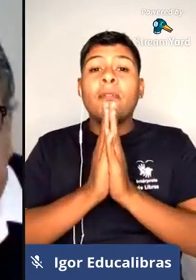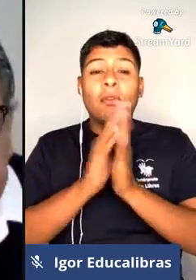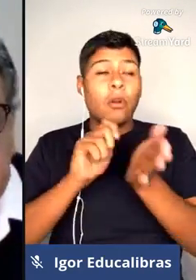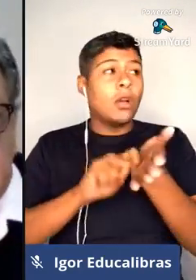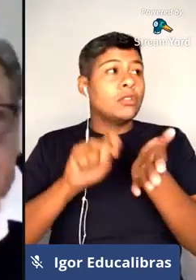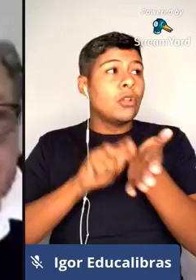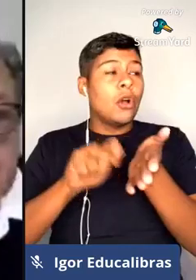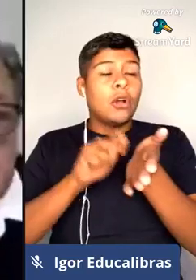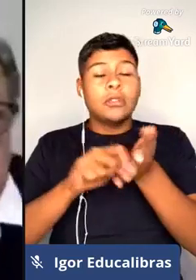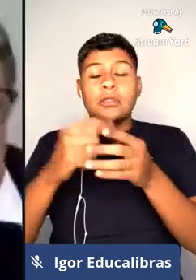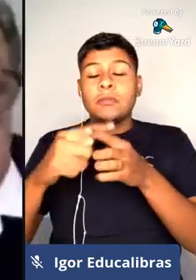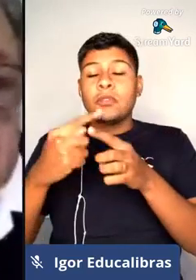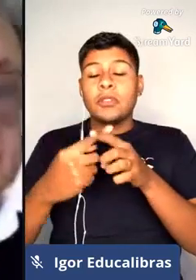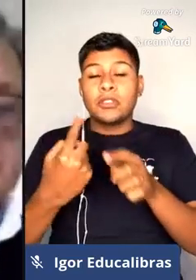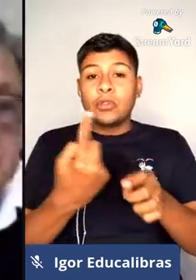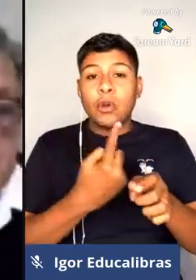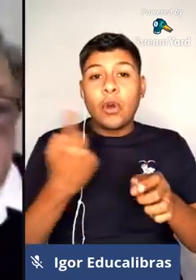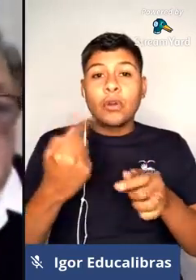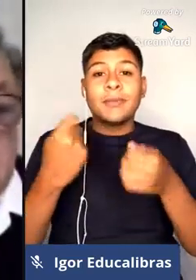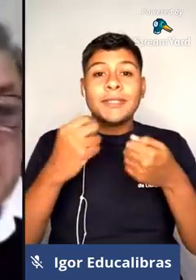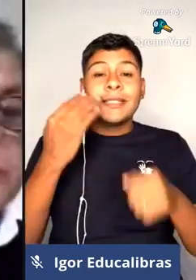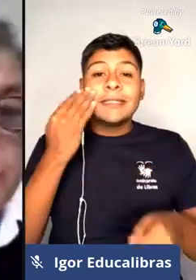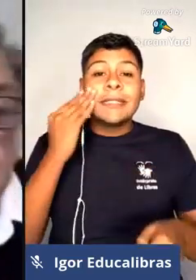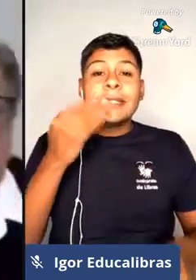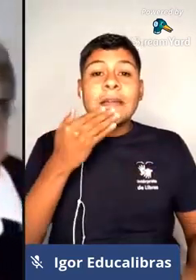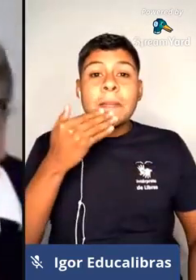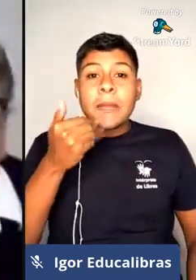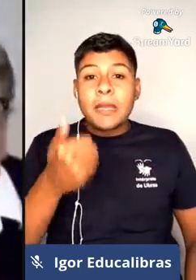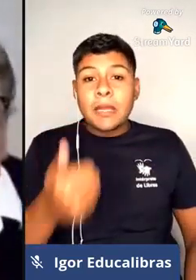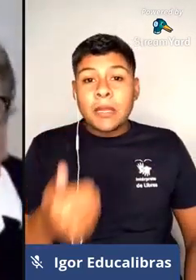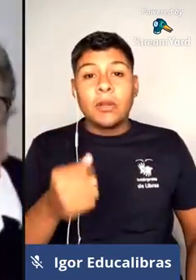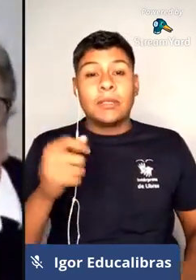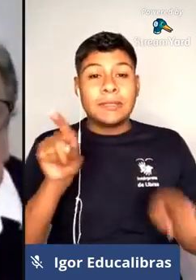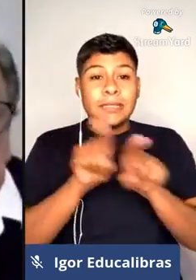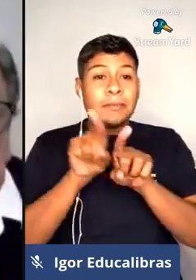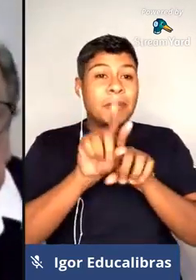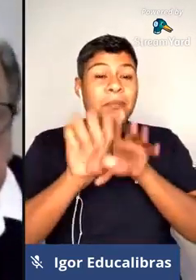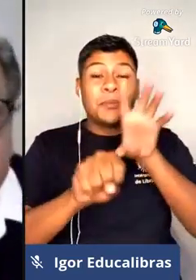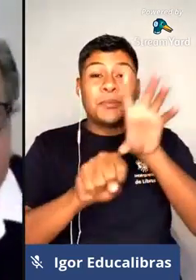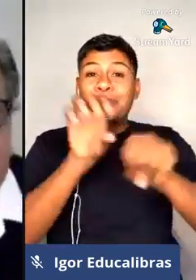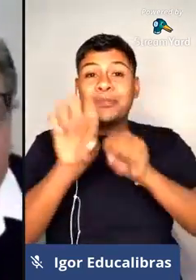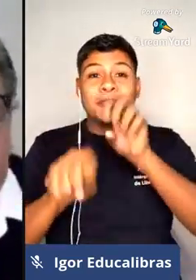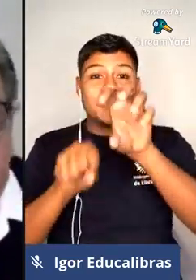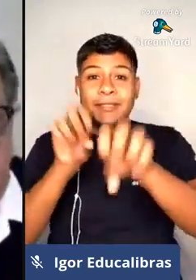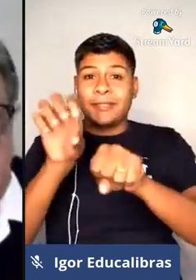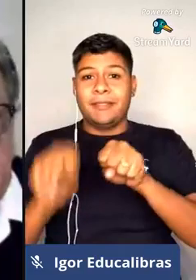a gente tem que não só entender melhor, como estudar. Né?